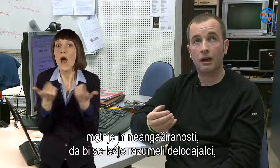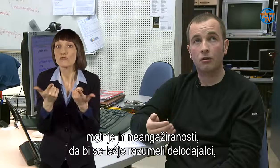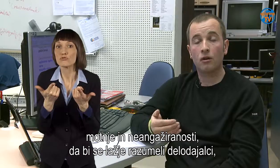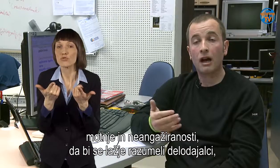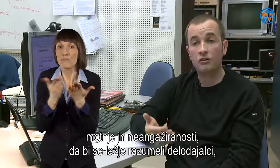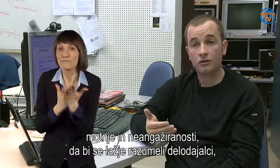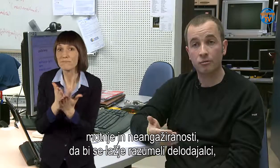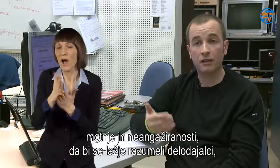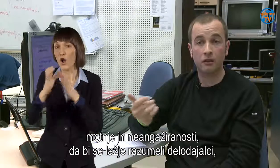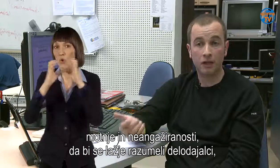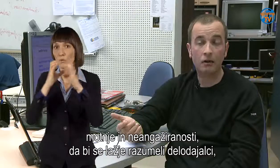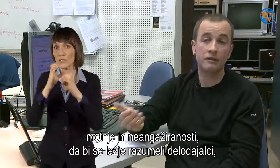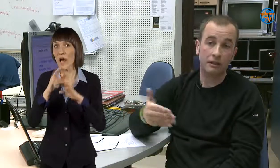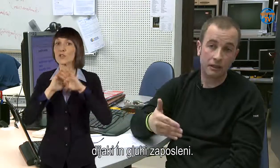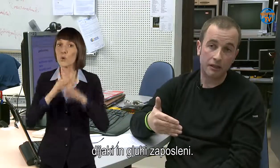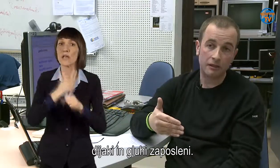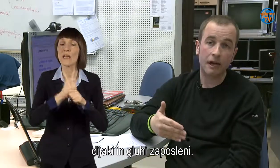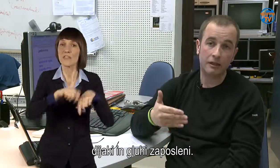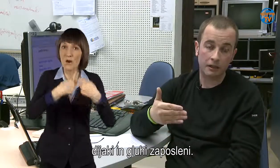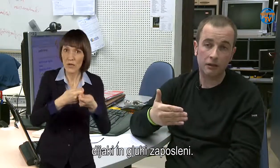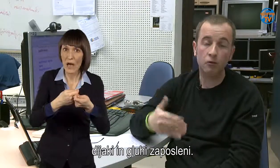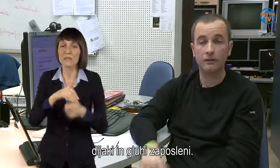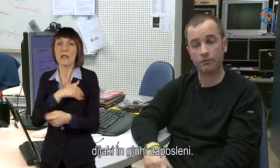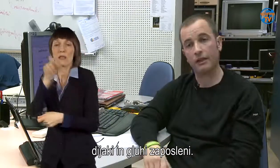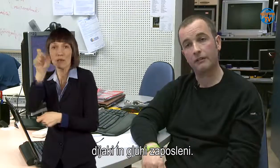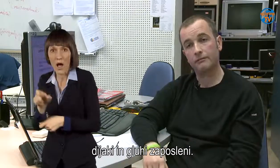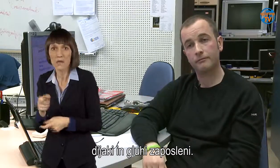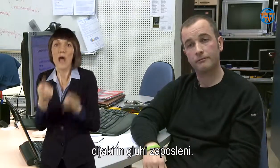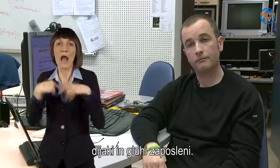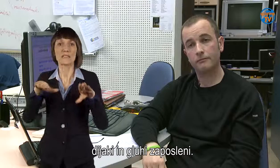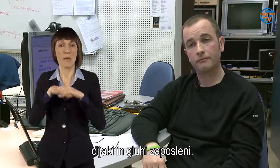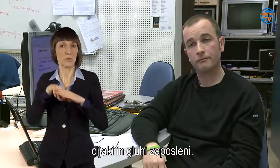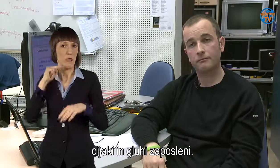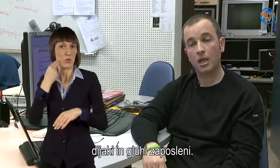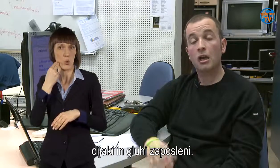bi se nekako lažje razumeli delodajalci, dijaki in gluhi zaposleni.